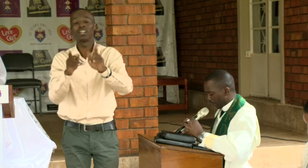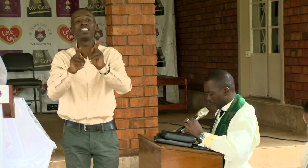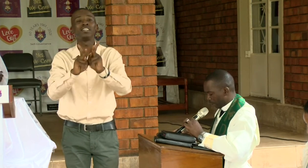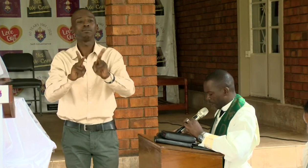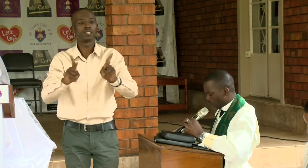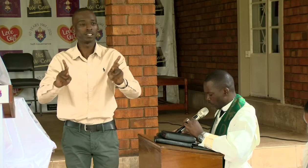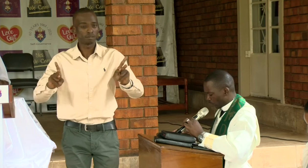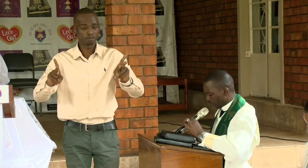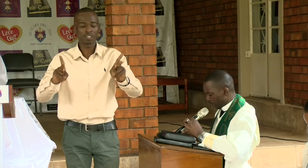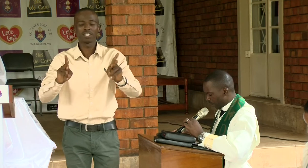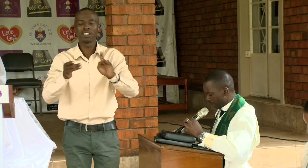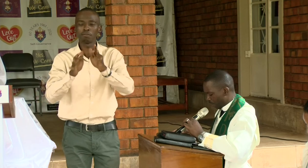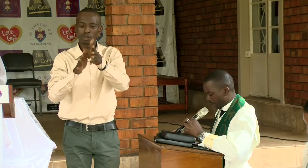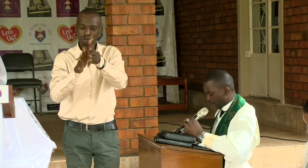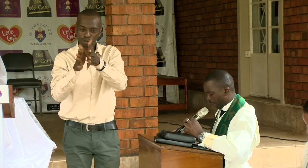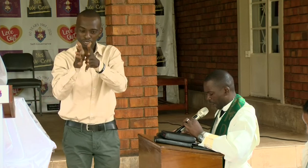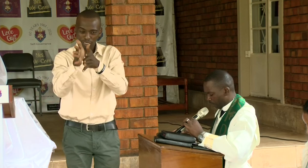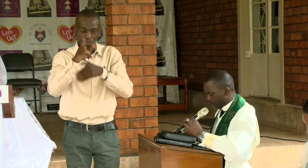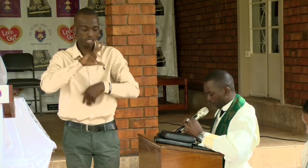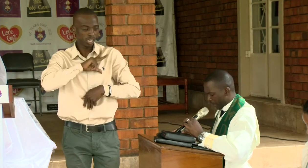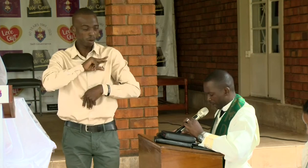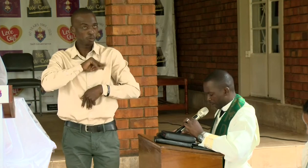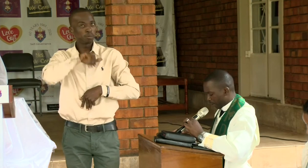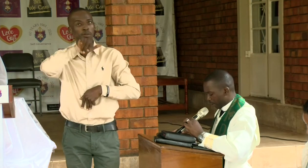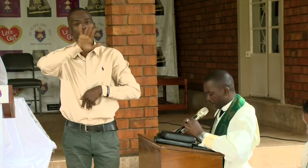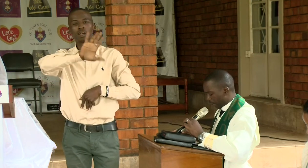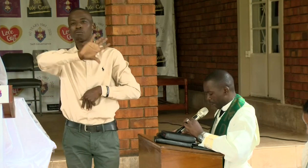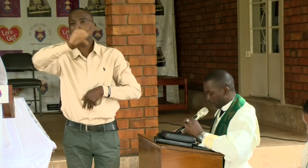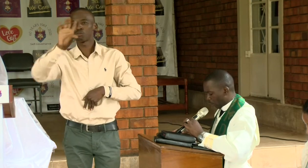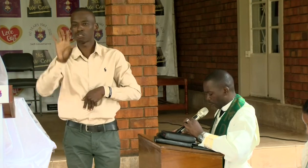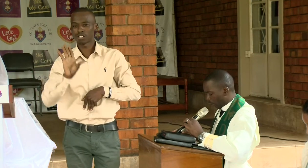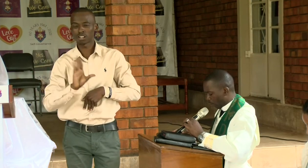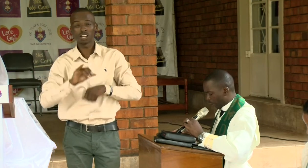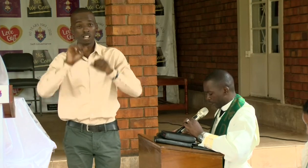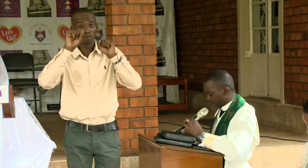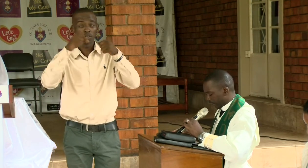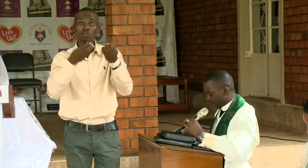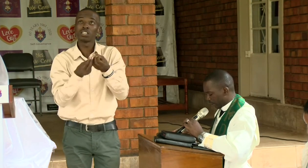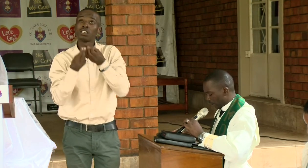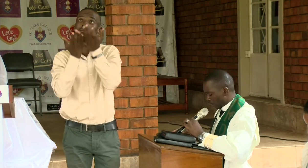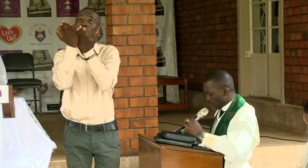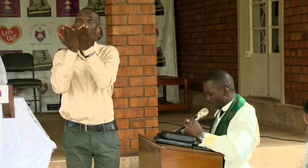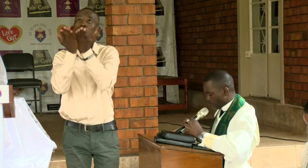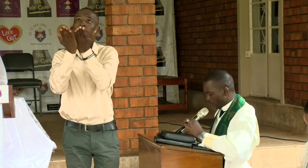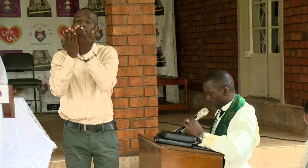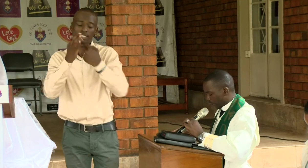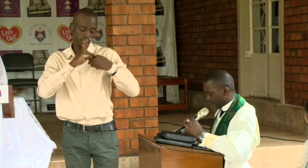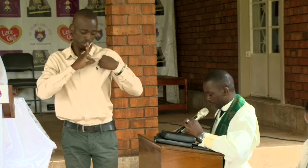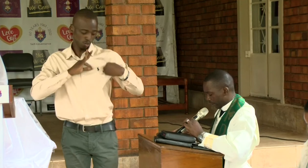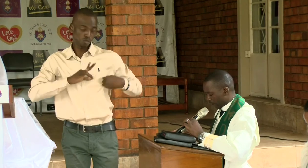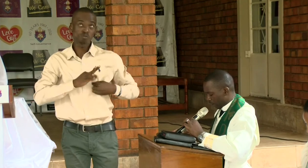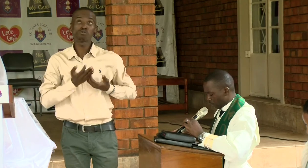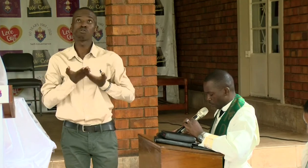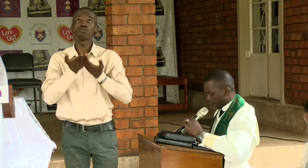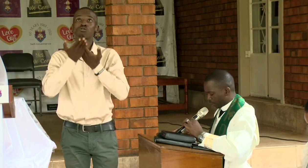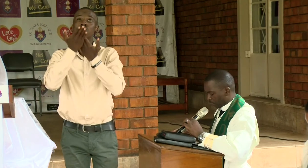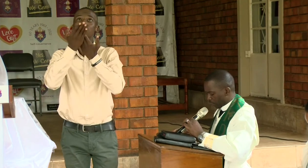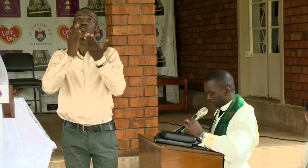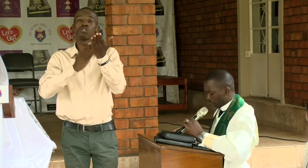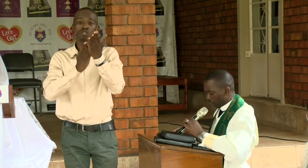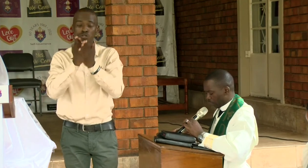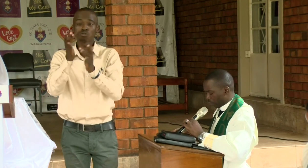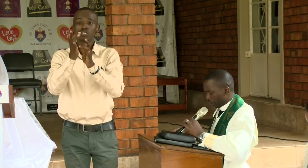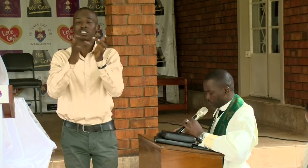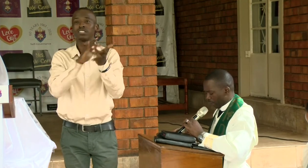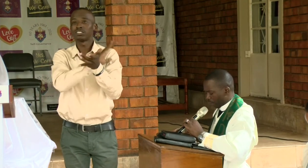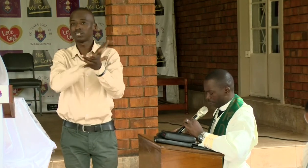n'emirembe balongoosebwe mu bibi byabwe byonna balyoke bakuweereze n'omwoyo oguteredde ku bwa Yesu